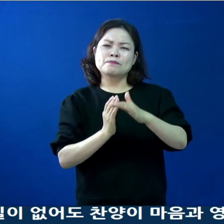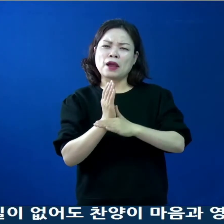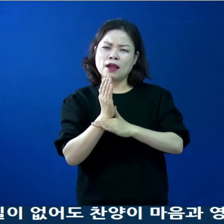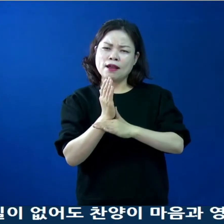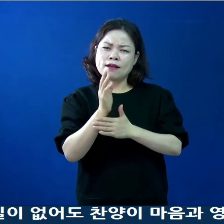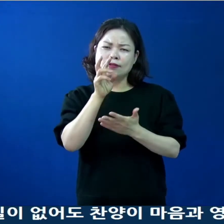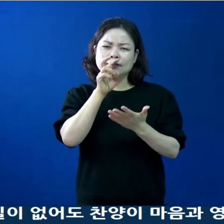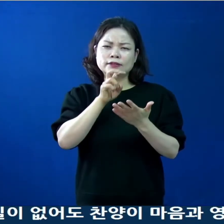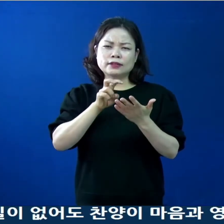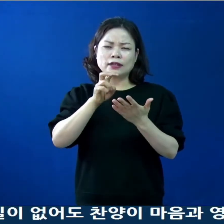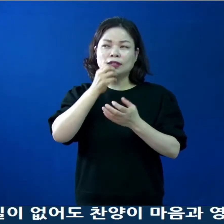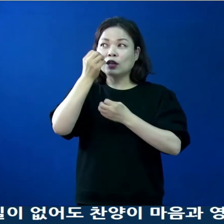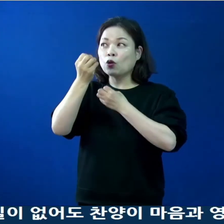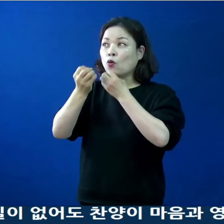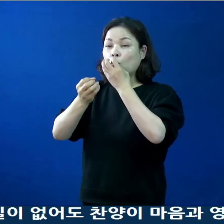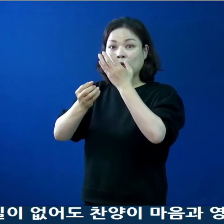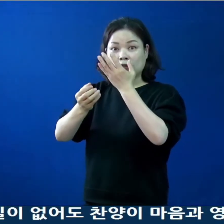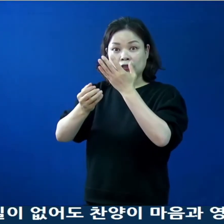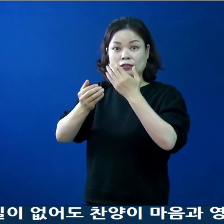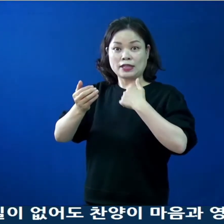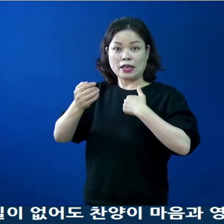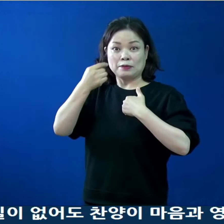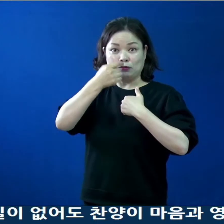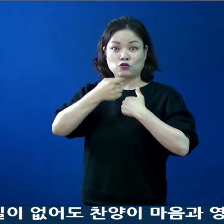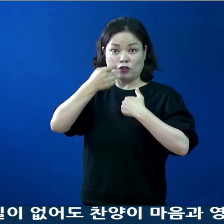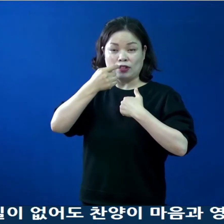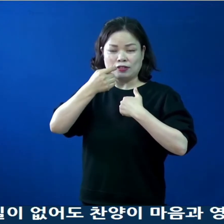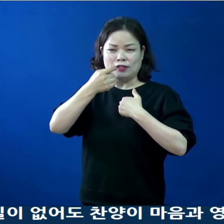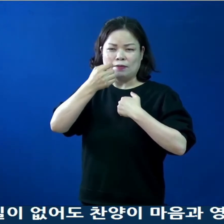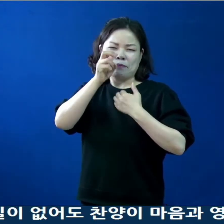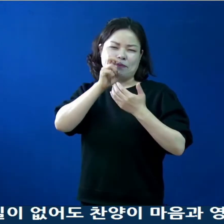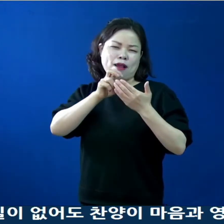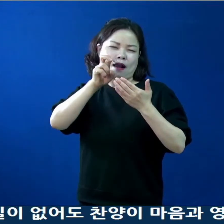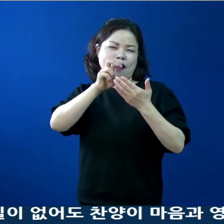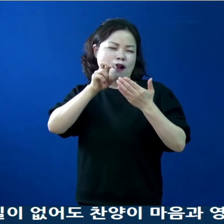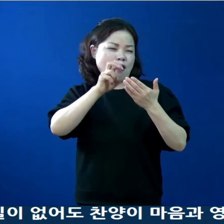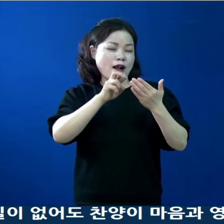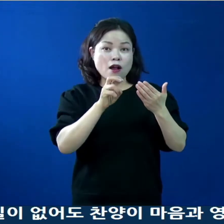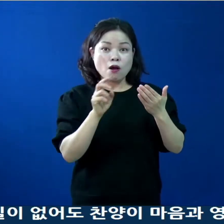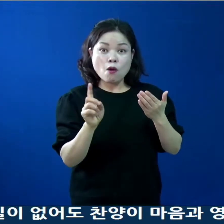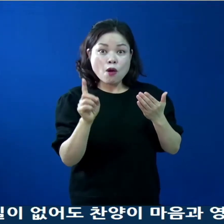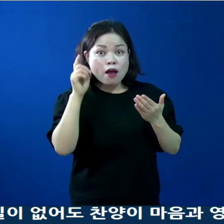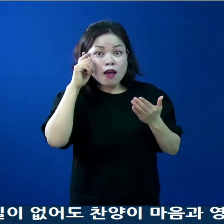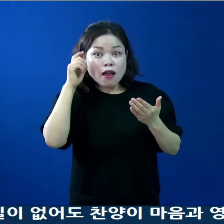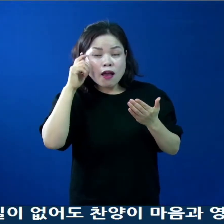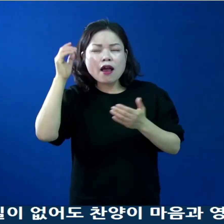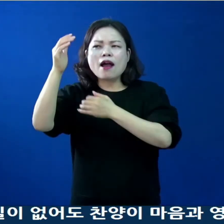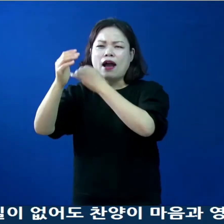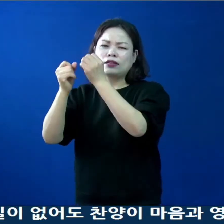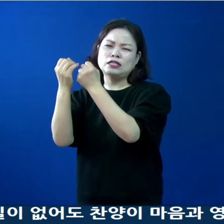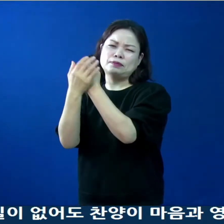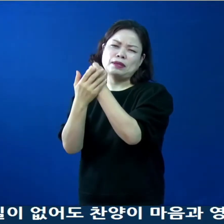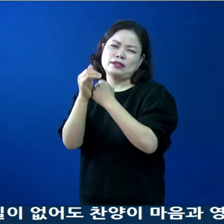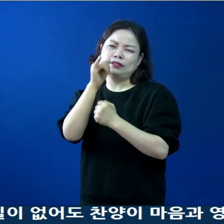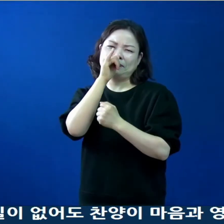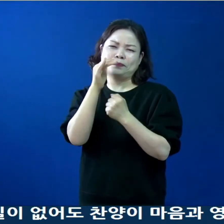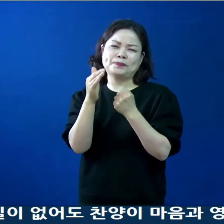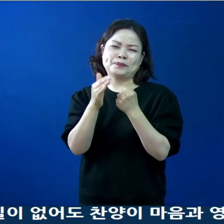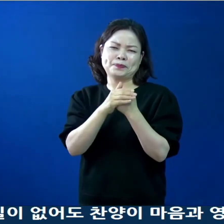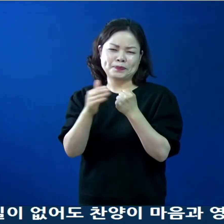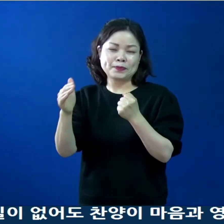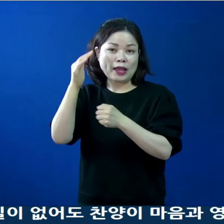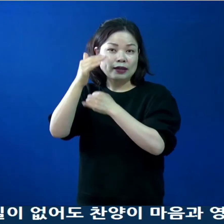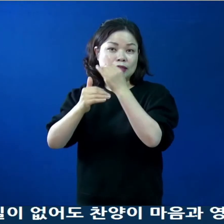찬양의 고백이 내 입술에서 흘러나올 때가 있습니다. 왜 그런지 아십니까? 바로 하나님의 은혜가 있기 때문입니다. 하나님의